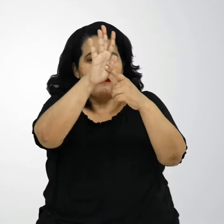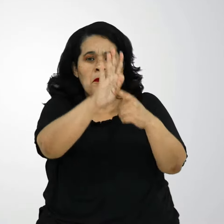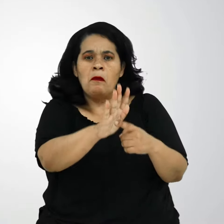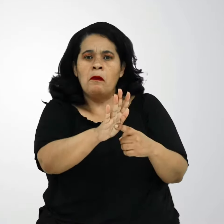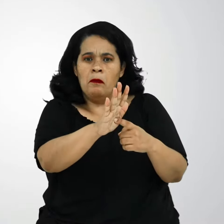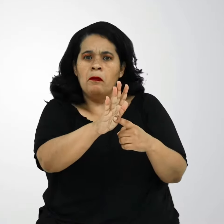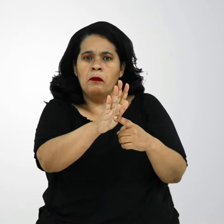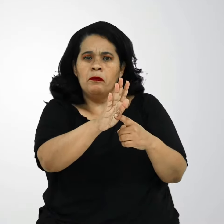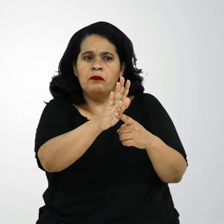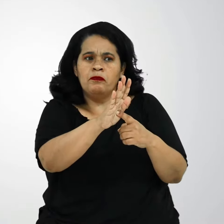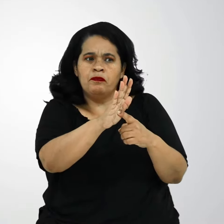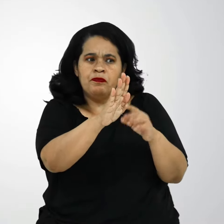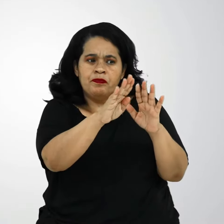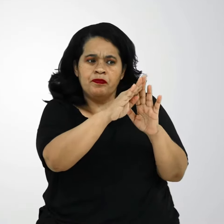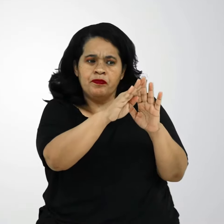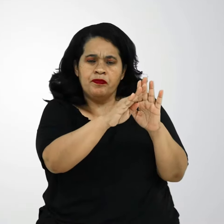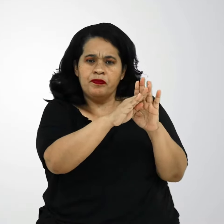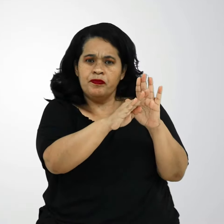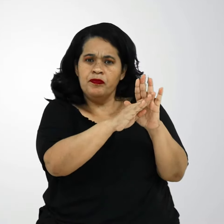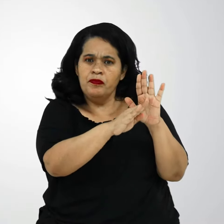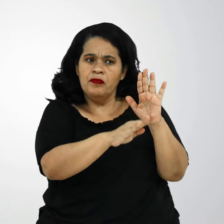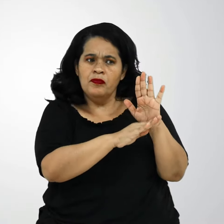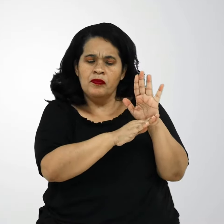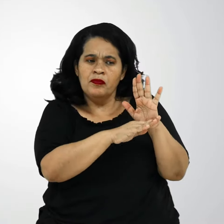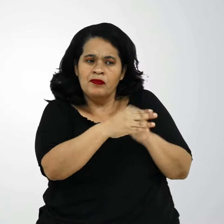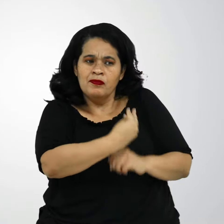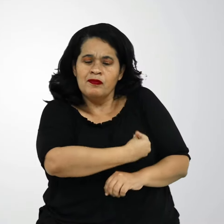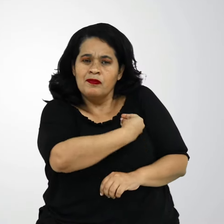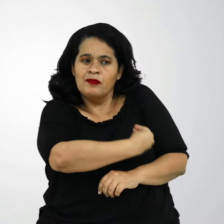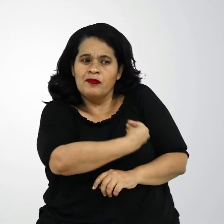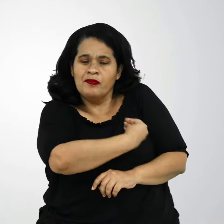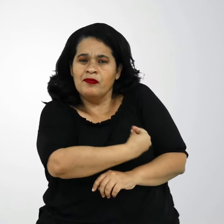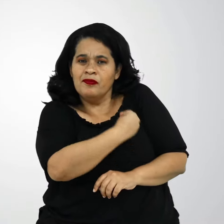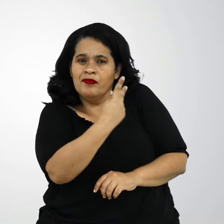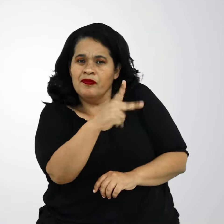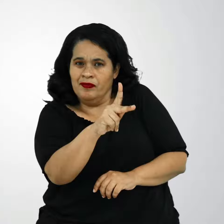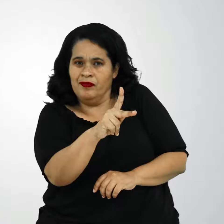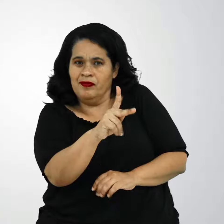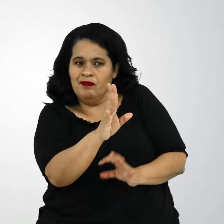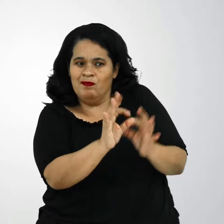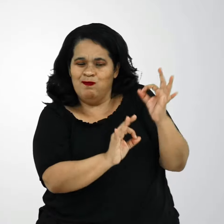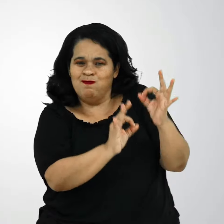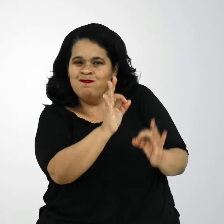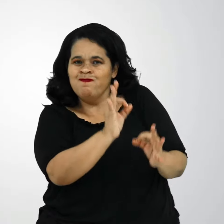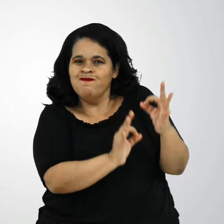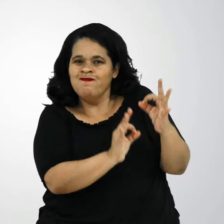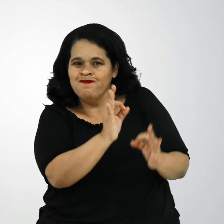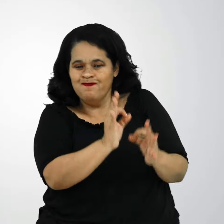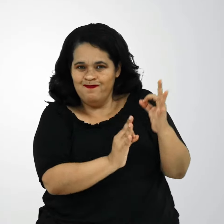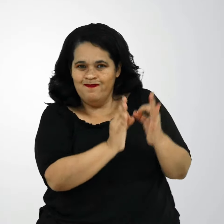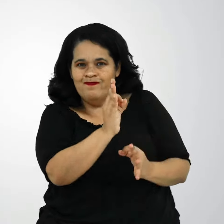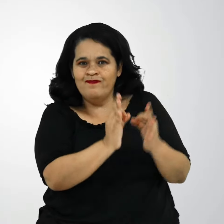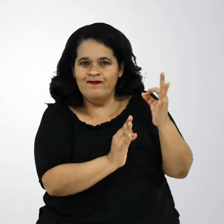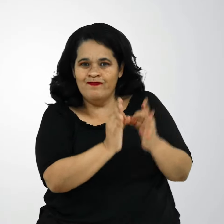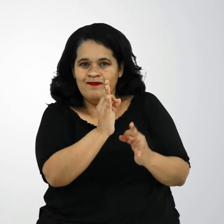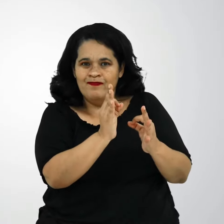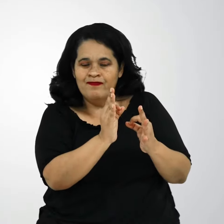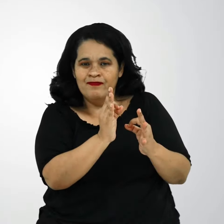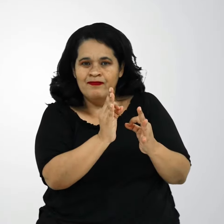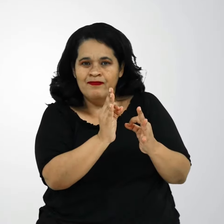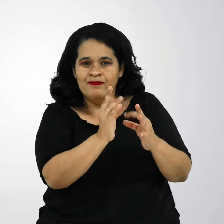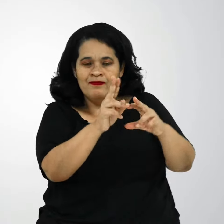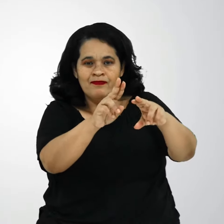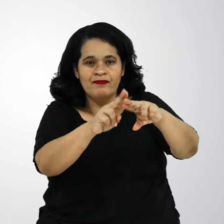muito maiores do que ele estava imaginando. Parece que essa é a ideia que está por trás das 70 semanas,